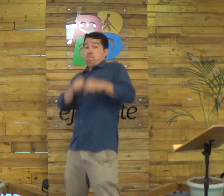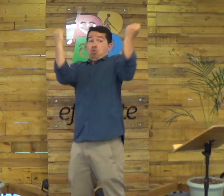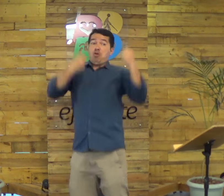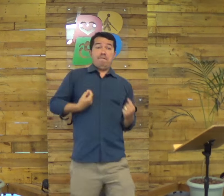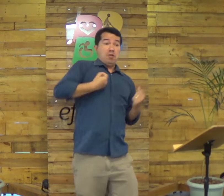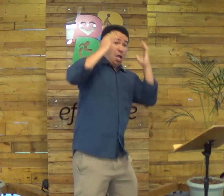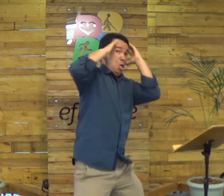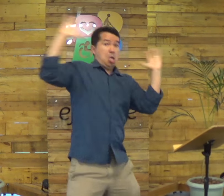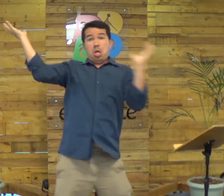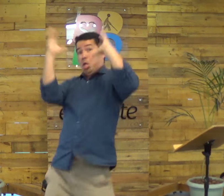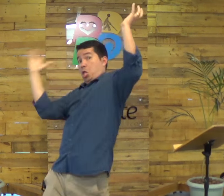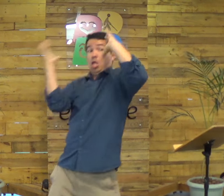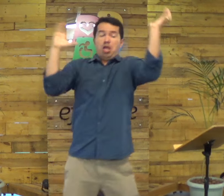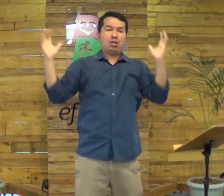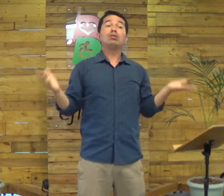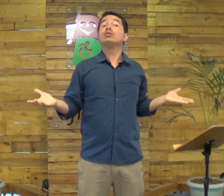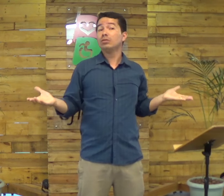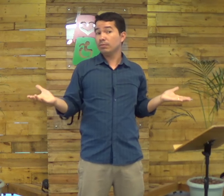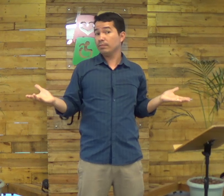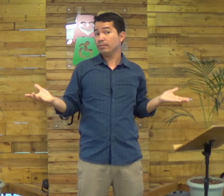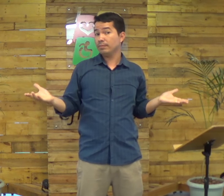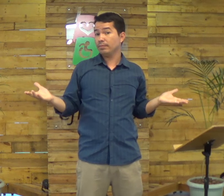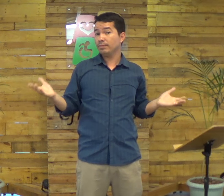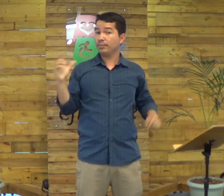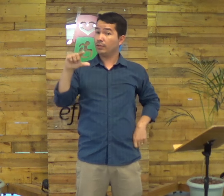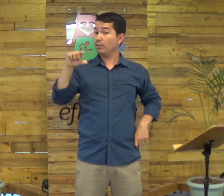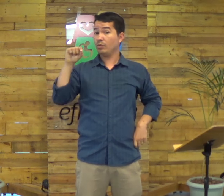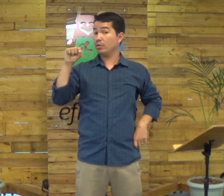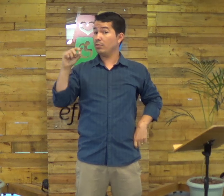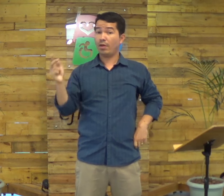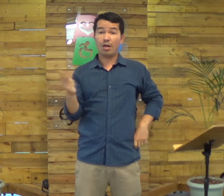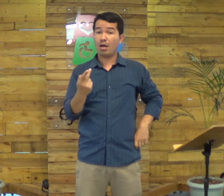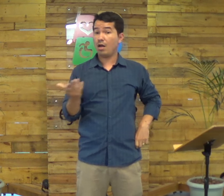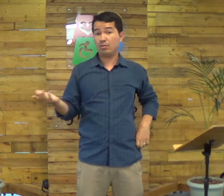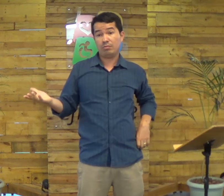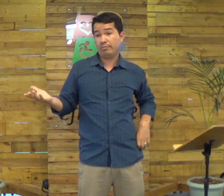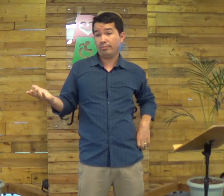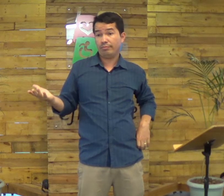eu vou fazer? A minha vida está destruída, e aí? Escolheu errado.